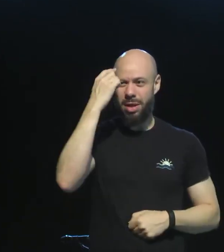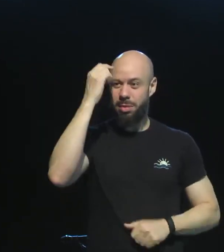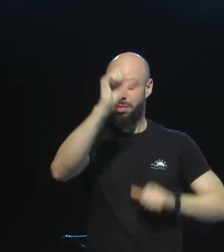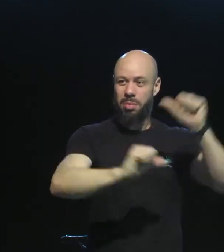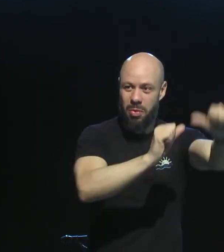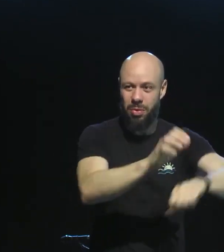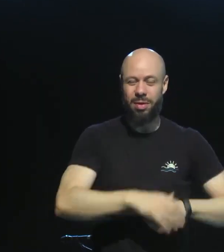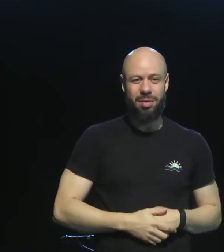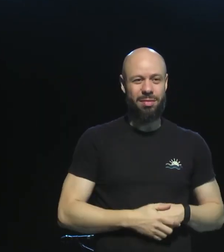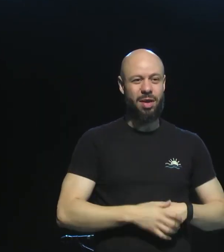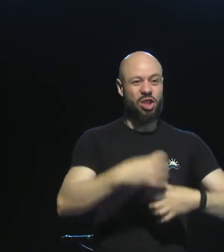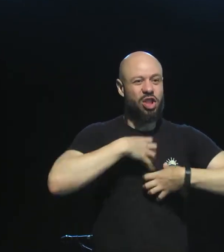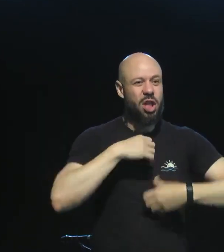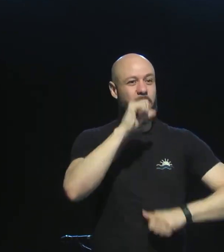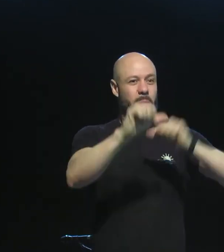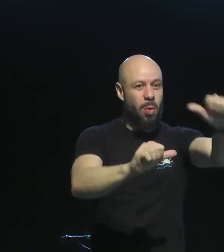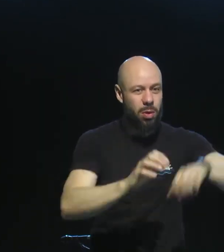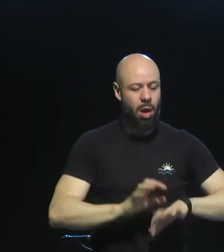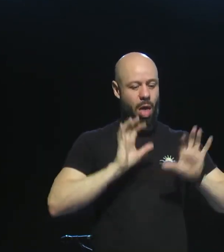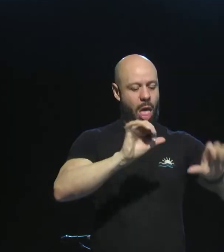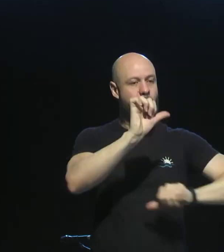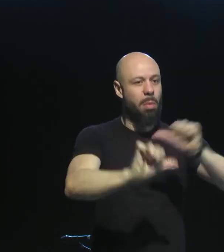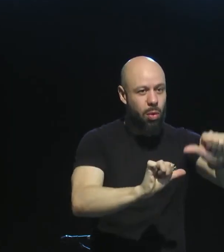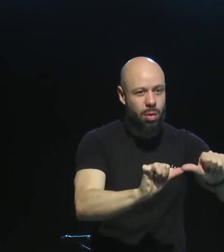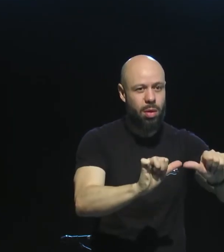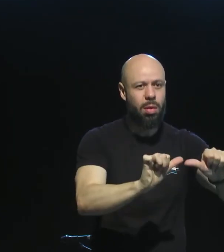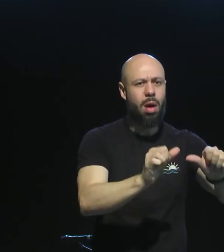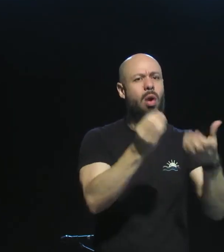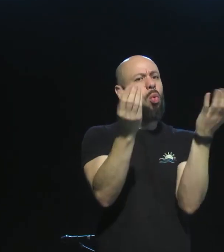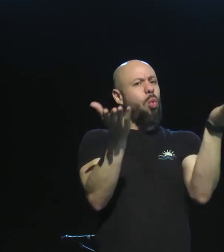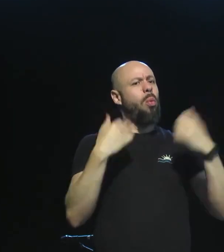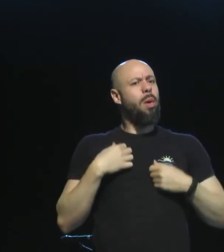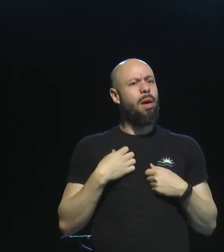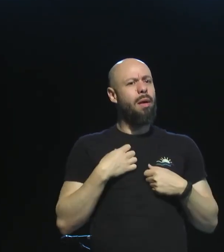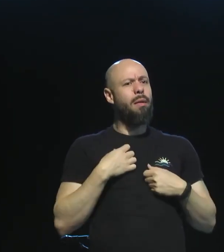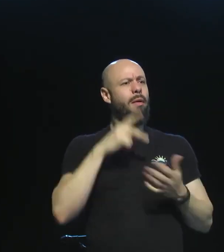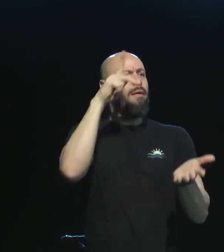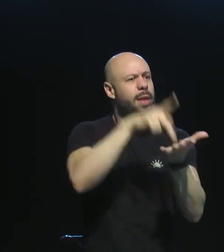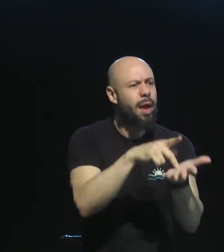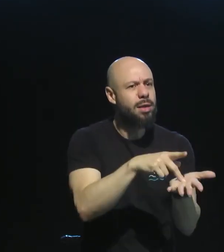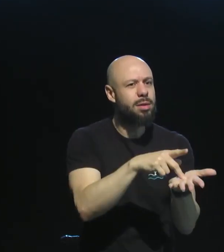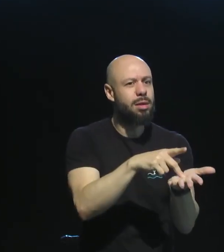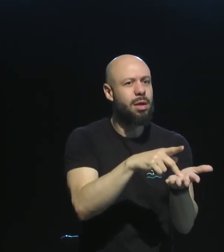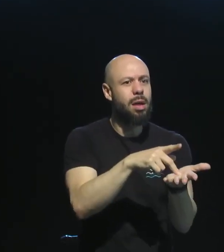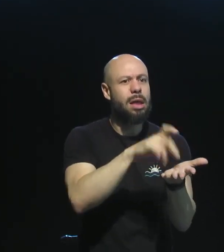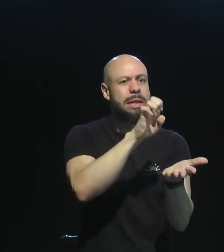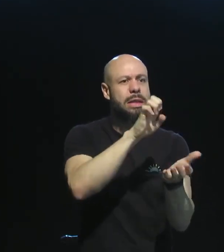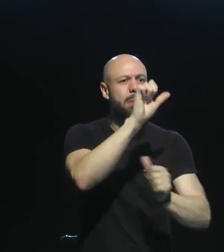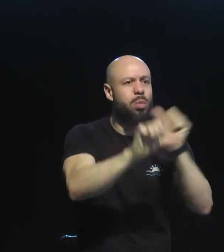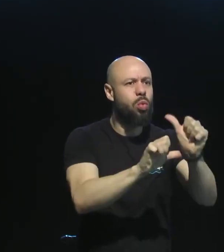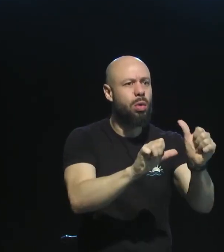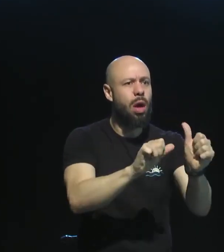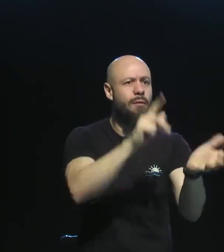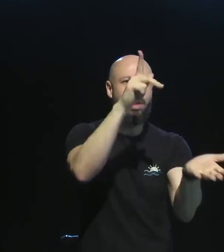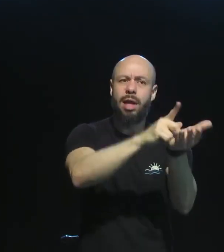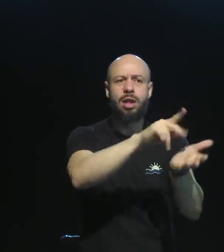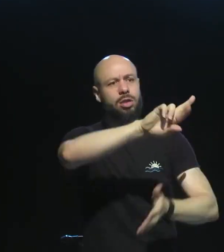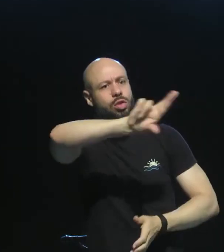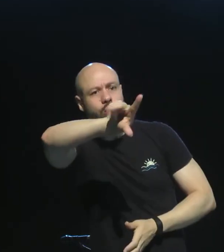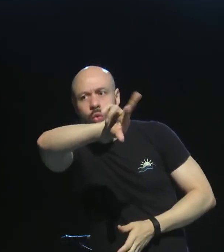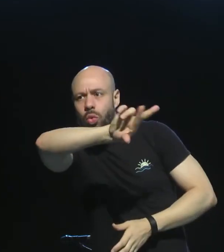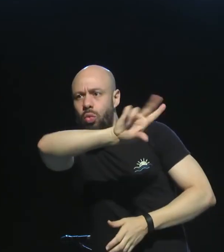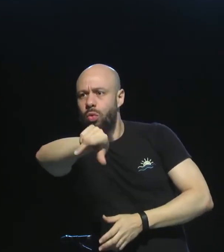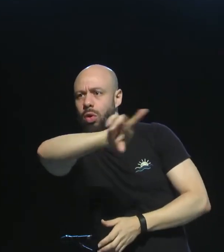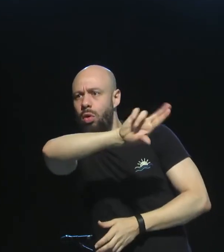tempos, se a verdade se tornar algo relativa, se a verdade mudar conforme a circunstância, conforme o